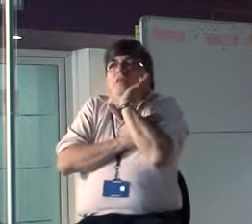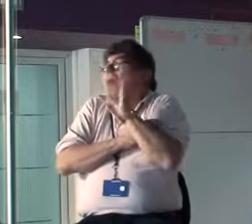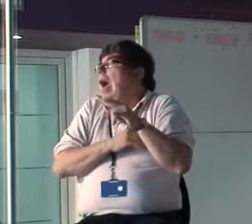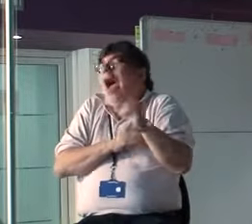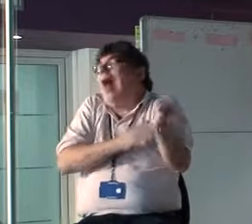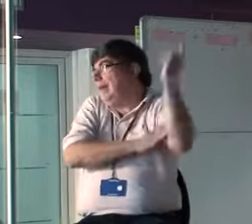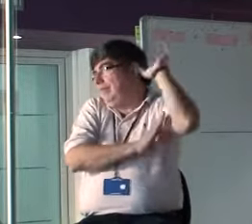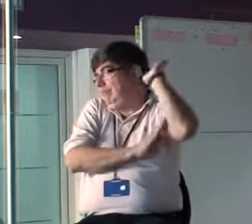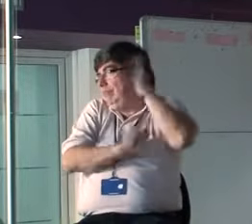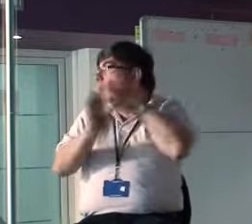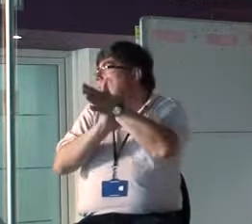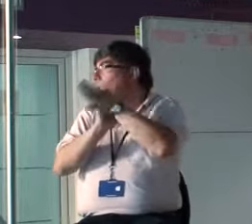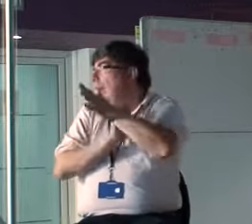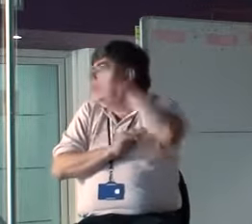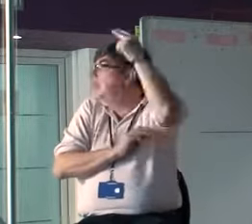alguien.